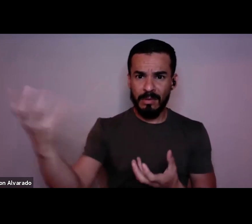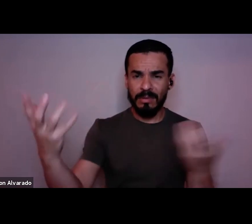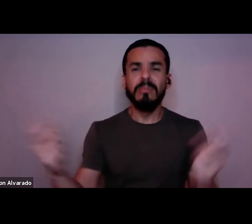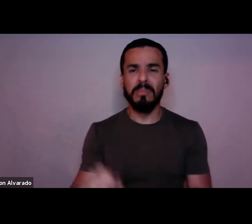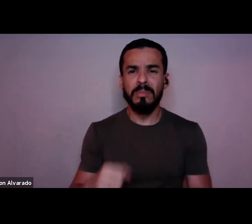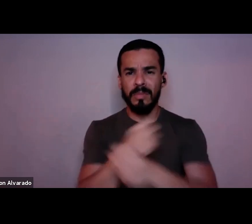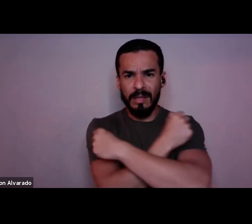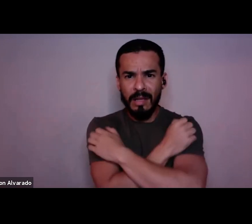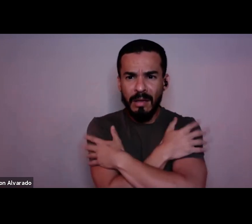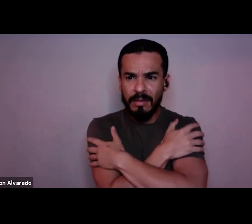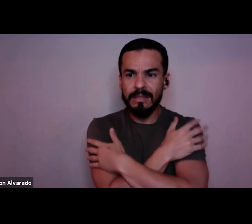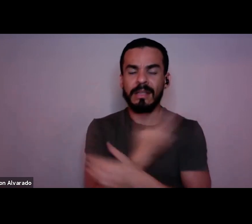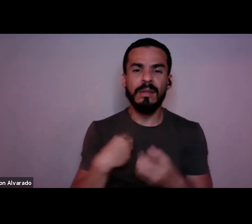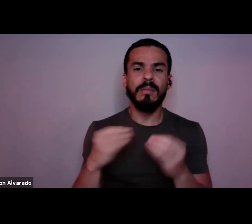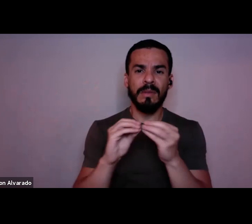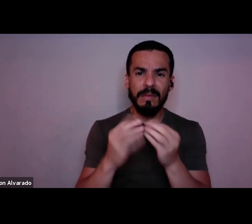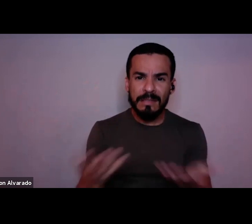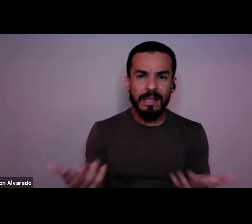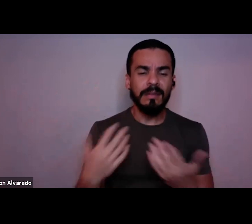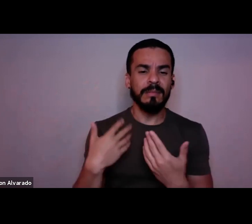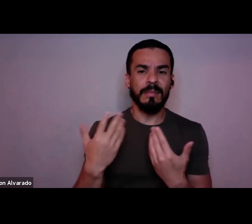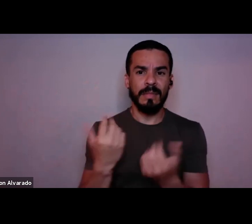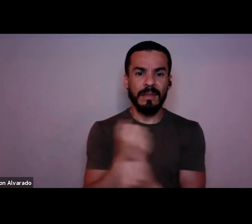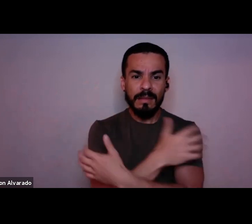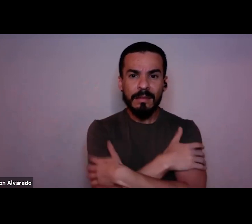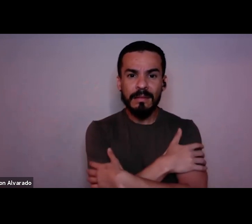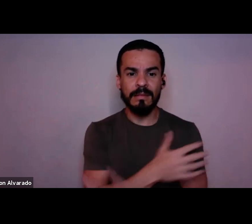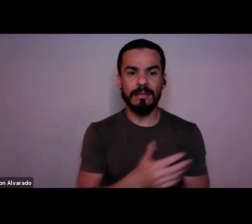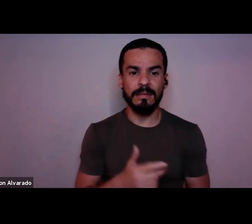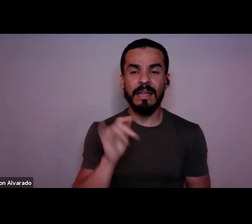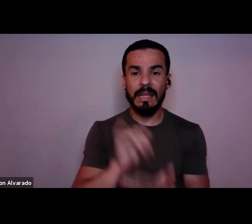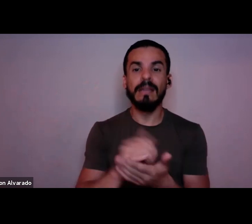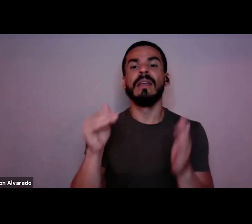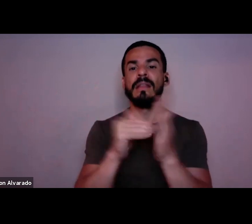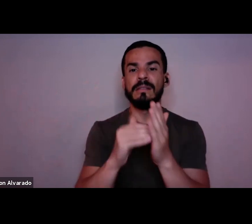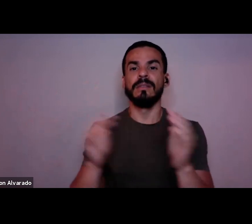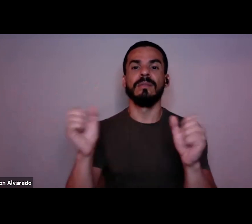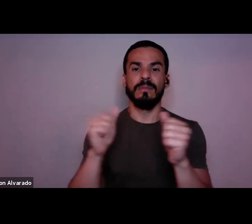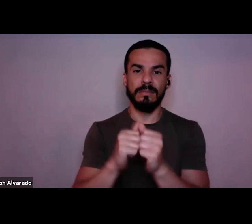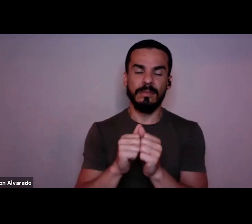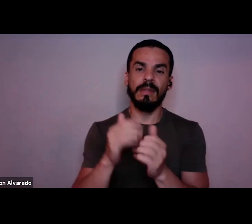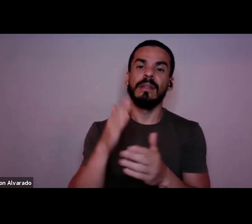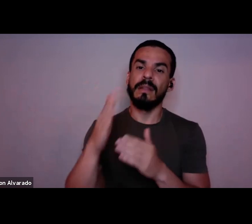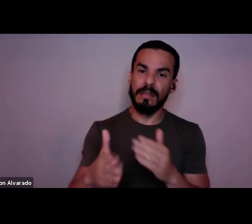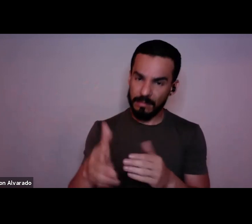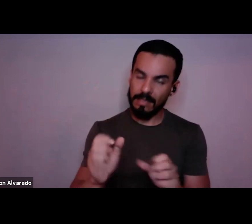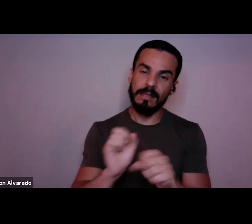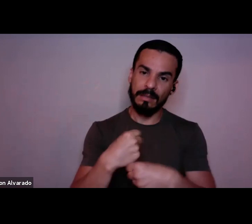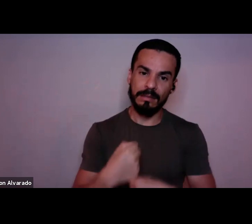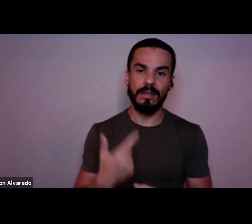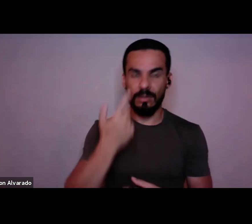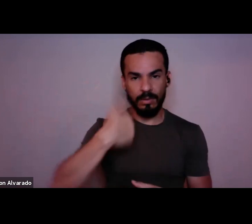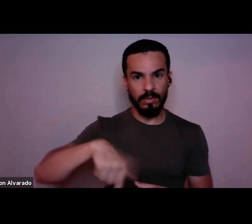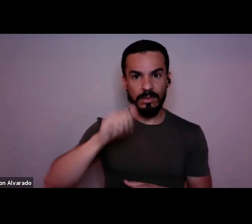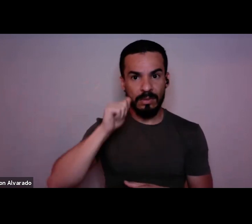se pueden abrazar se pueden besar pueden acurrucarse Y eso hay que volverlo a hacer despacio y hay que hacerlo con